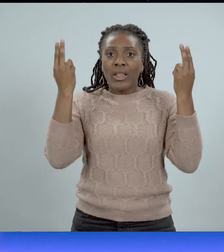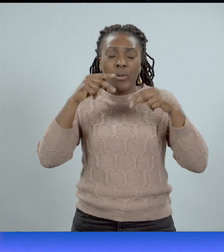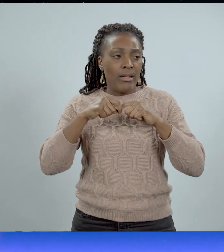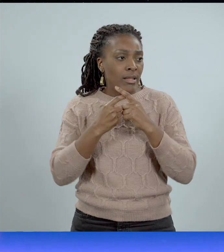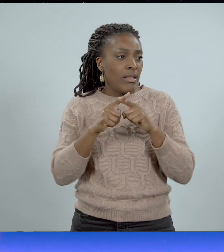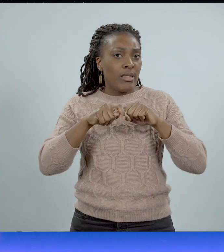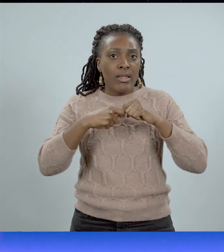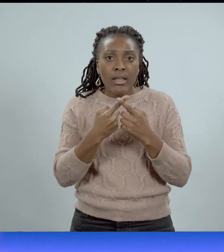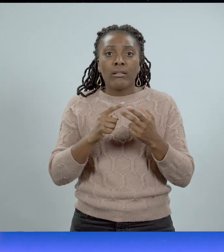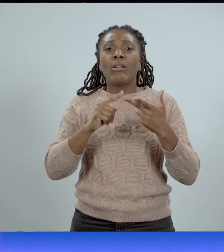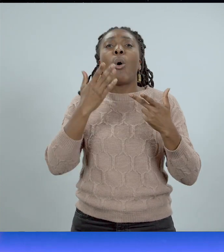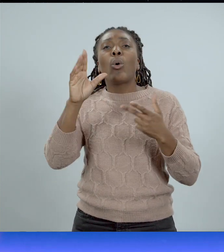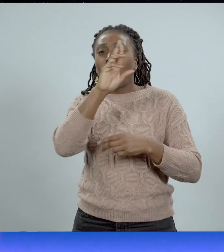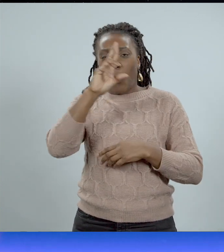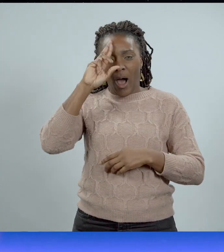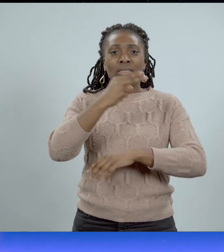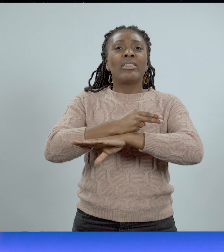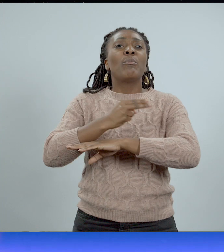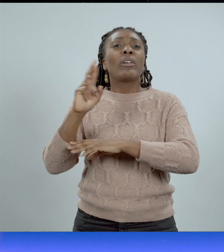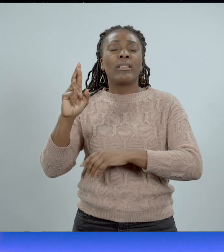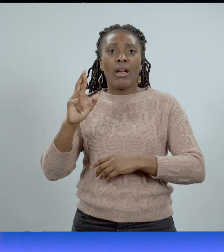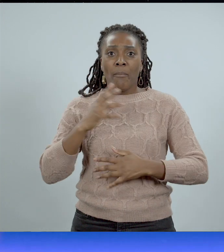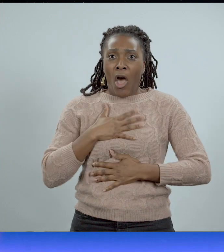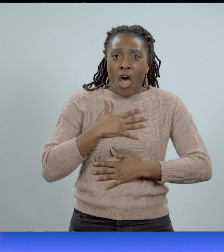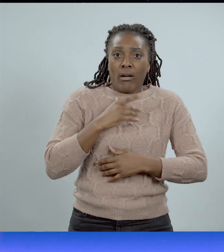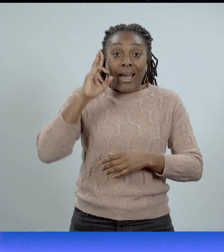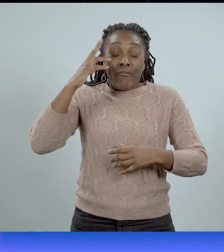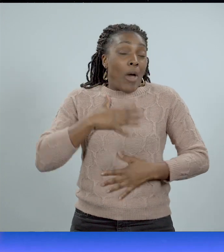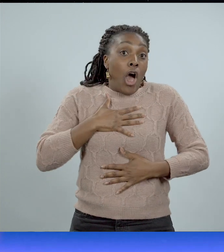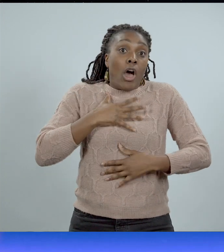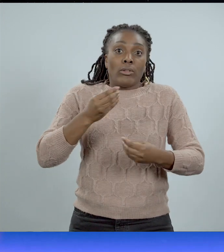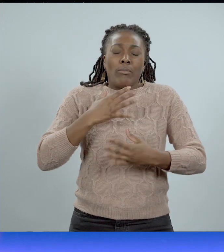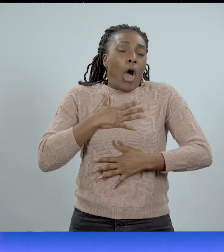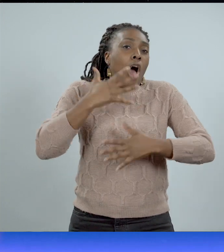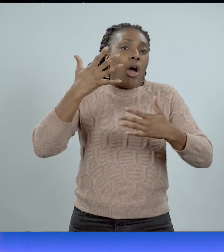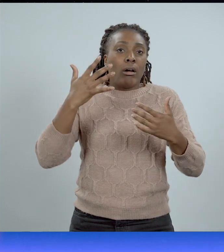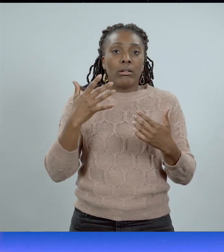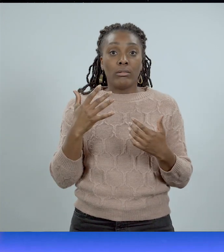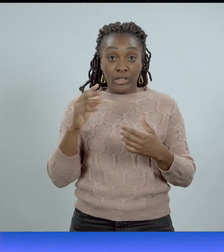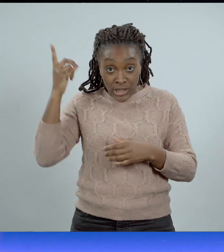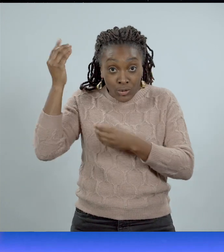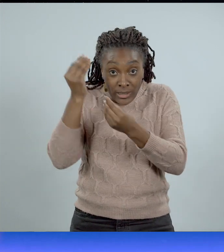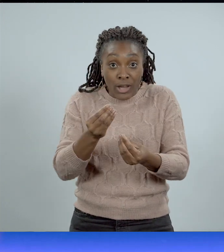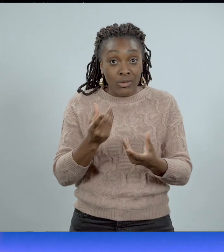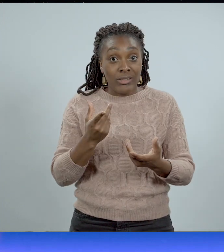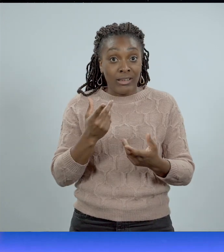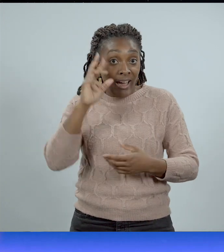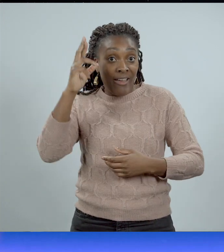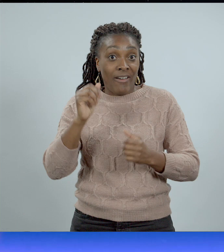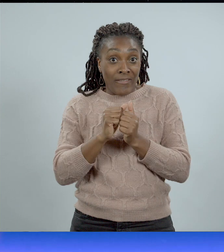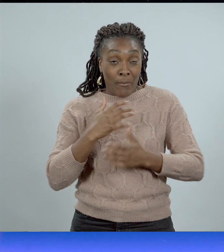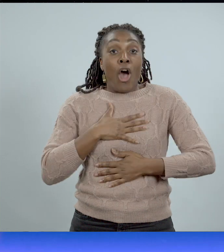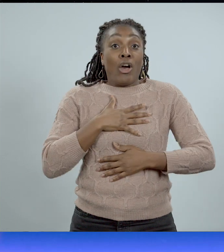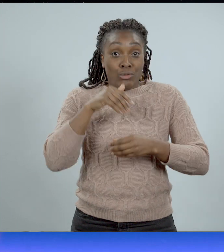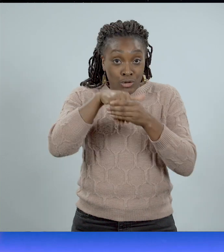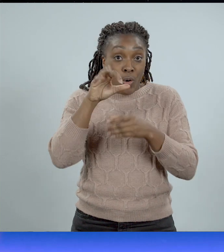nuit. On voit même Nebuchadnezzar qui dit qu'il était effrayé par son rêve. Pourtant, c'est un rêve qui venait de la part de Dieu. Quand